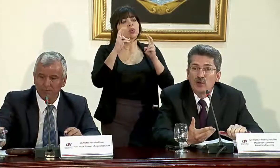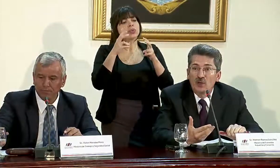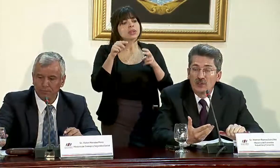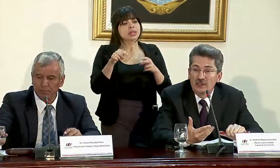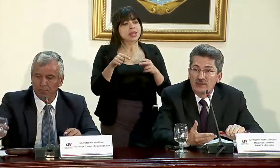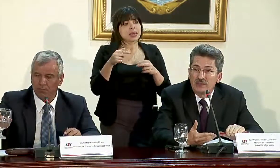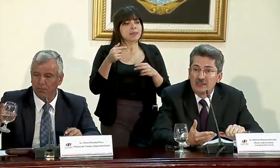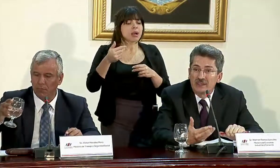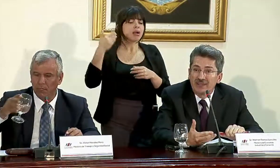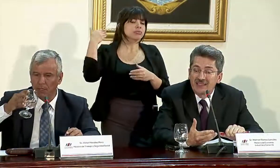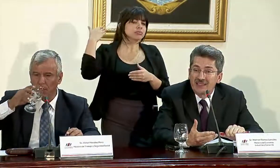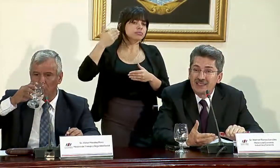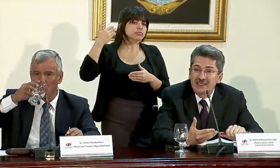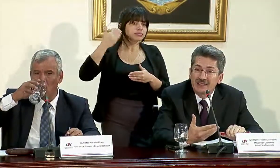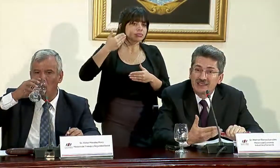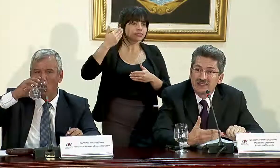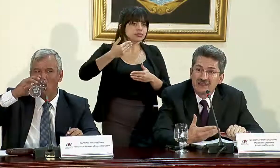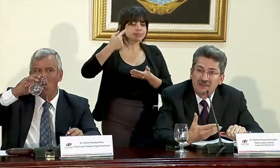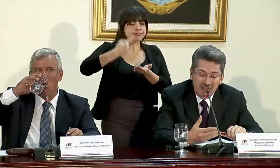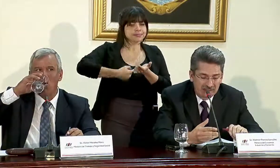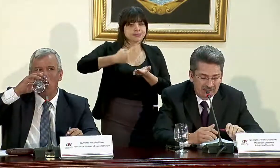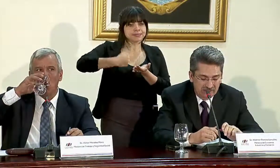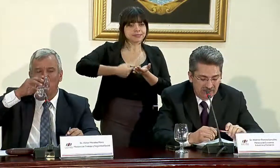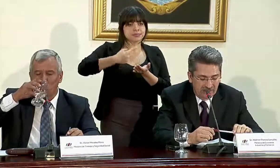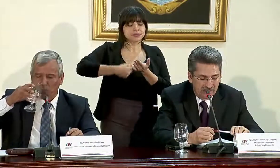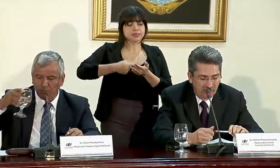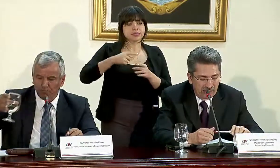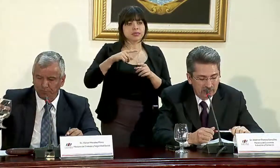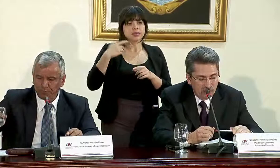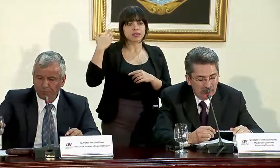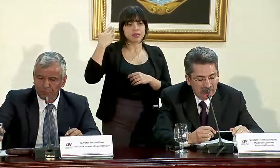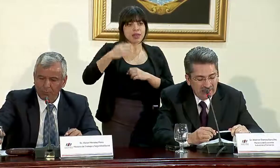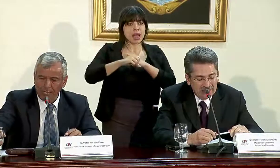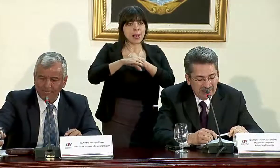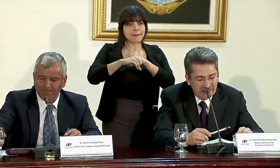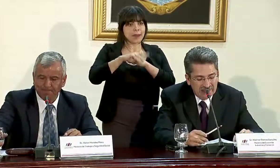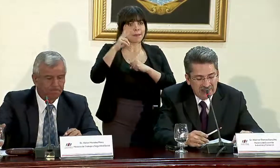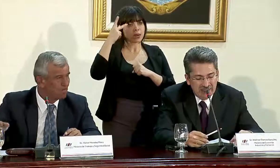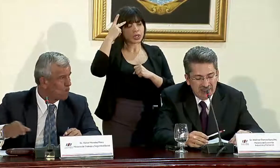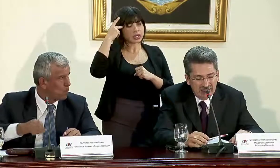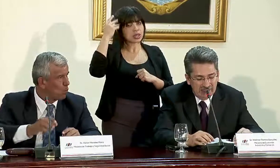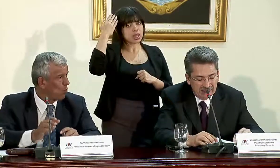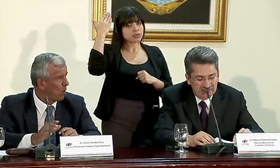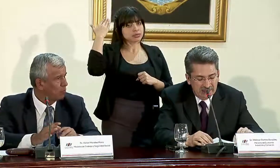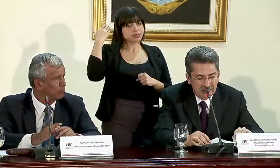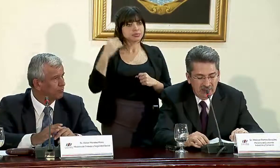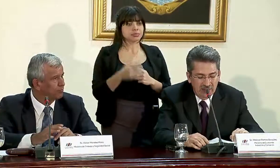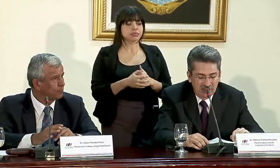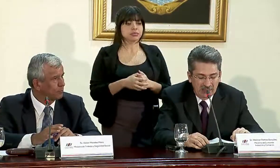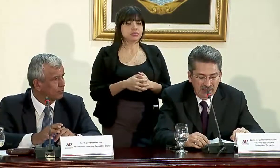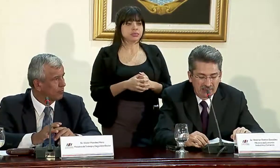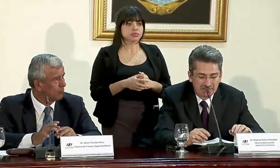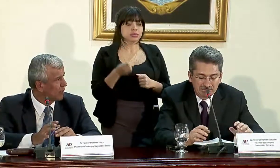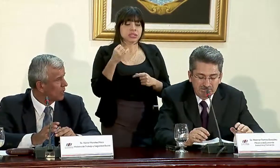sido debate desde varias campañas políticas atrás, si se quiere hacer